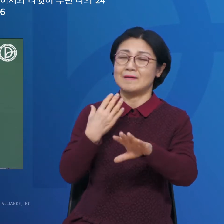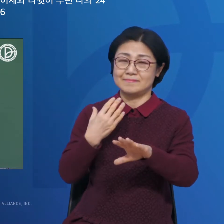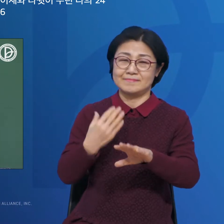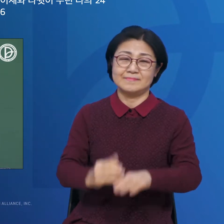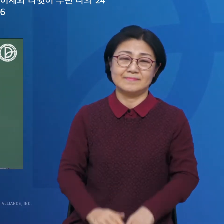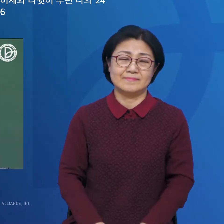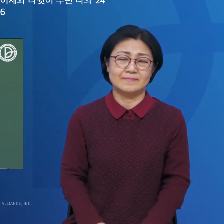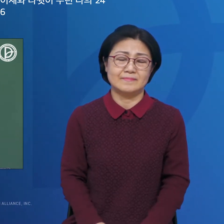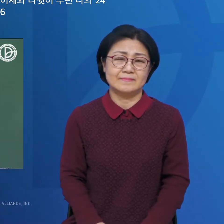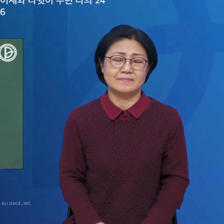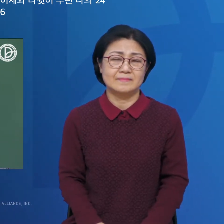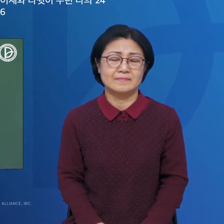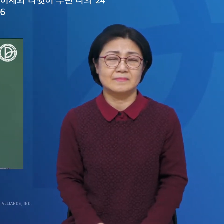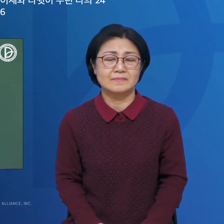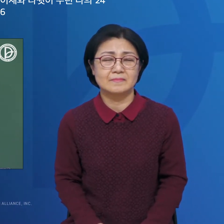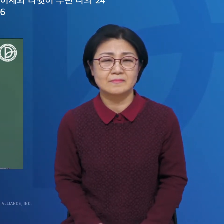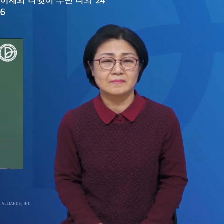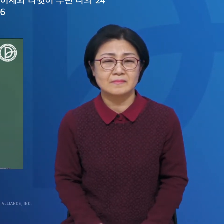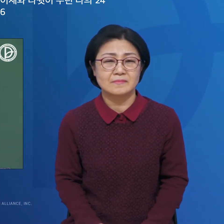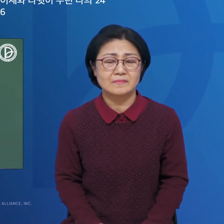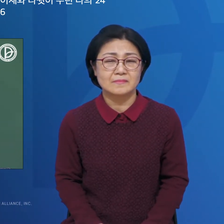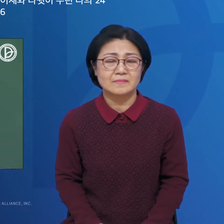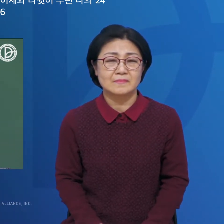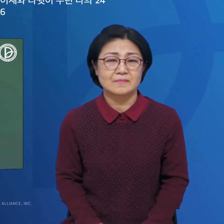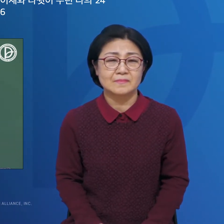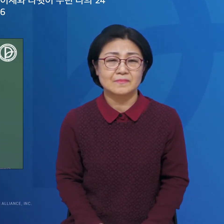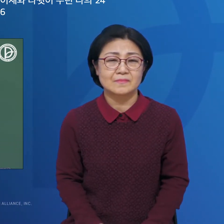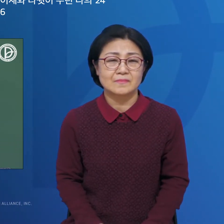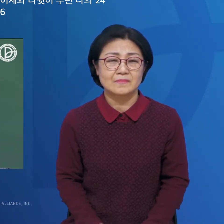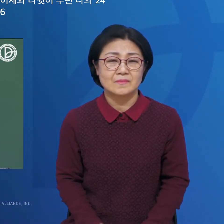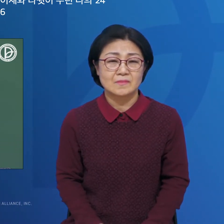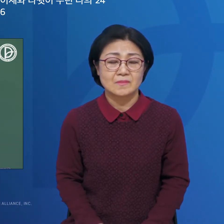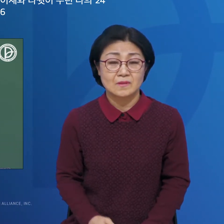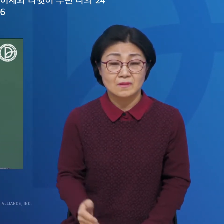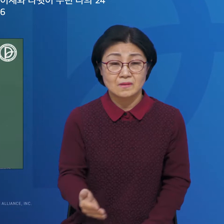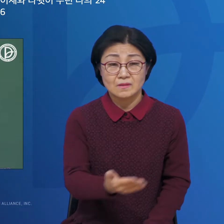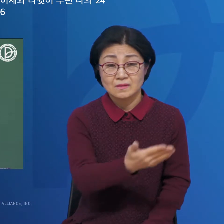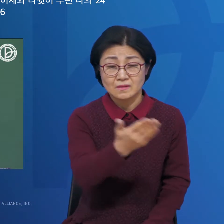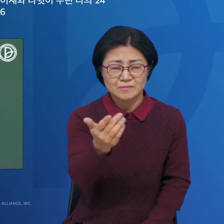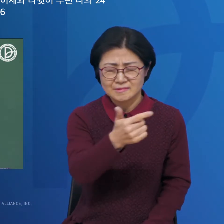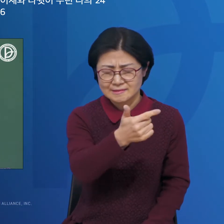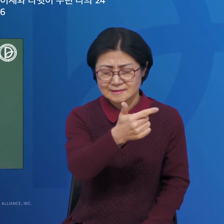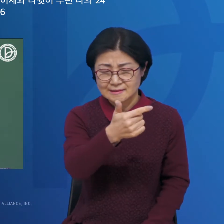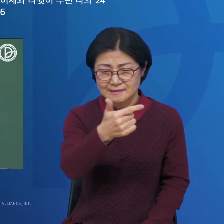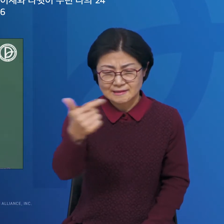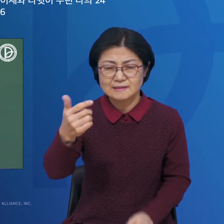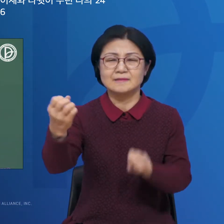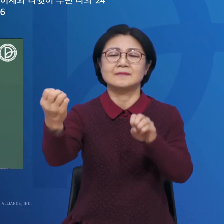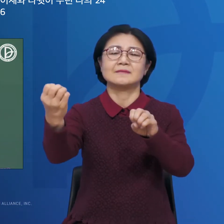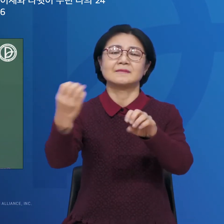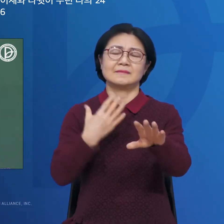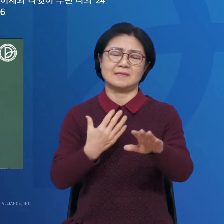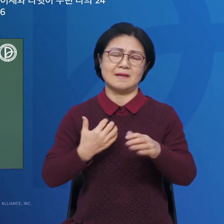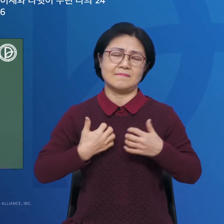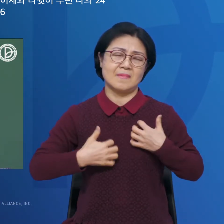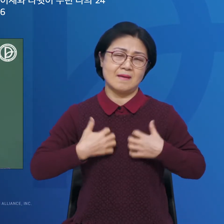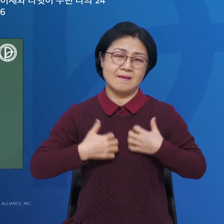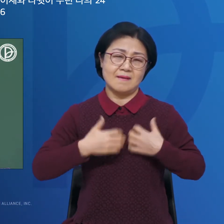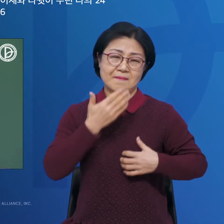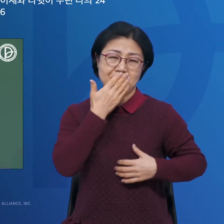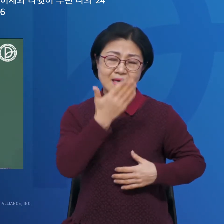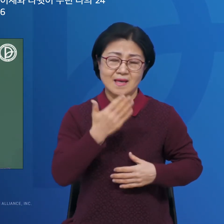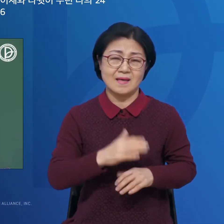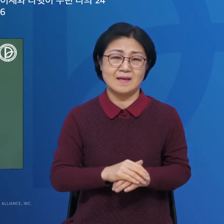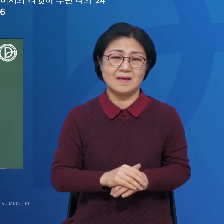이게 아무것도 아닌 것 같아도 여러분에게는 굉장한 응답을 누렸습니다. 이거 한 사람이 이새와 다윗입니다. And it may seem like nothing to you, but